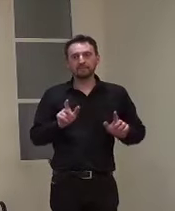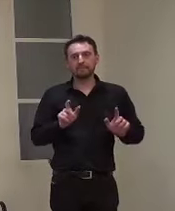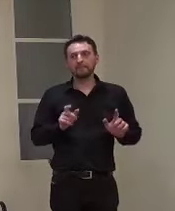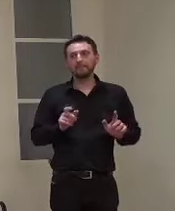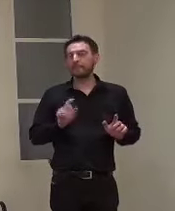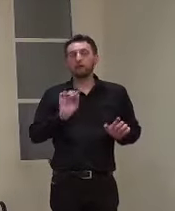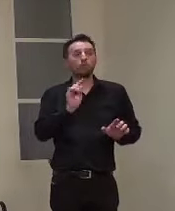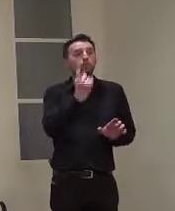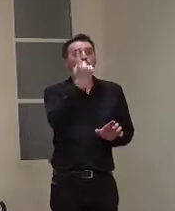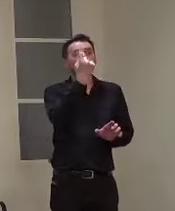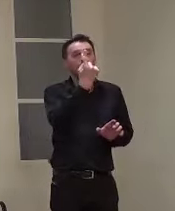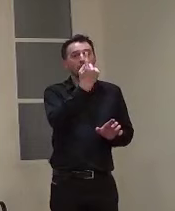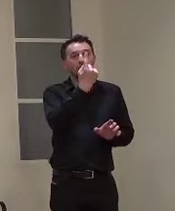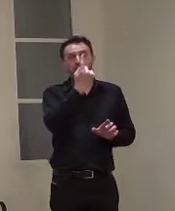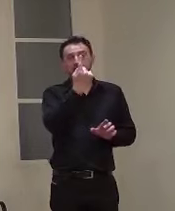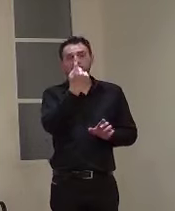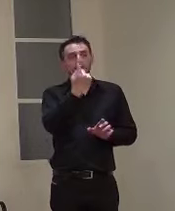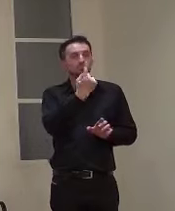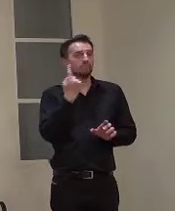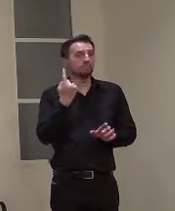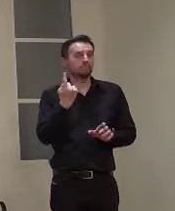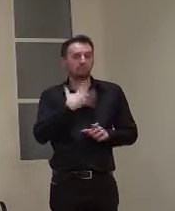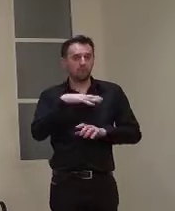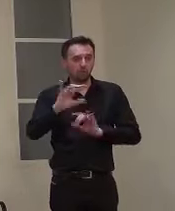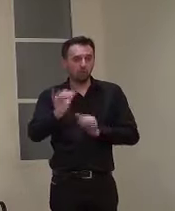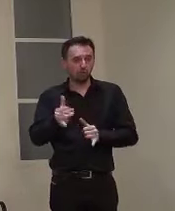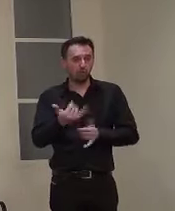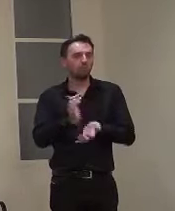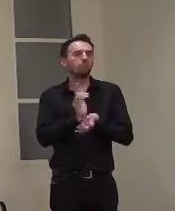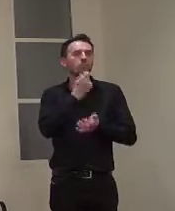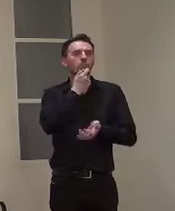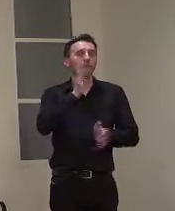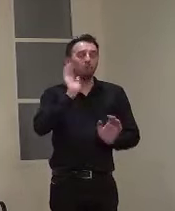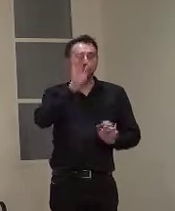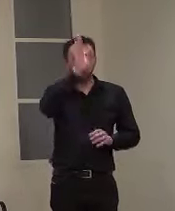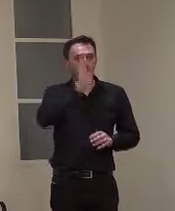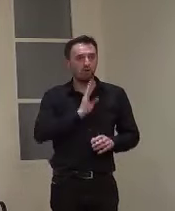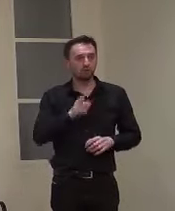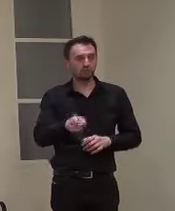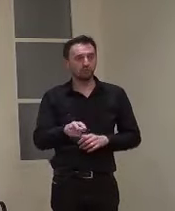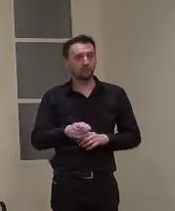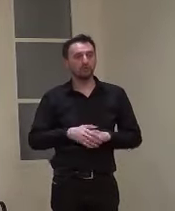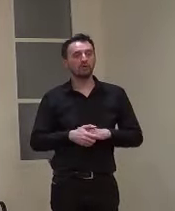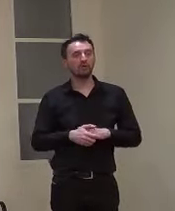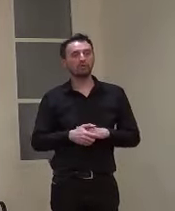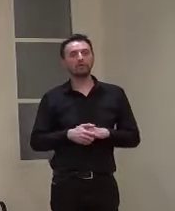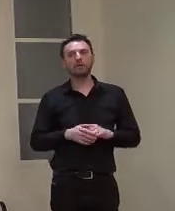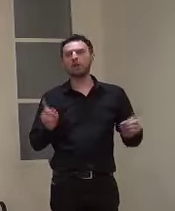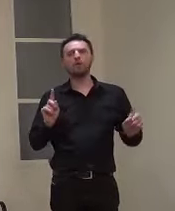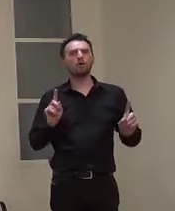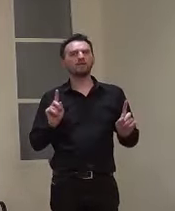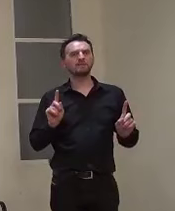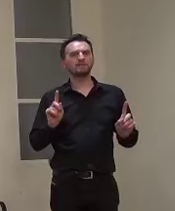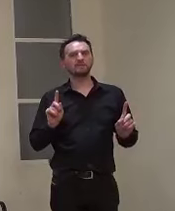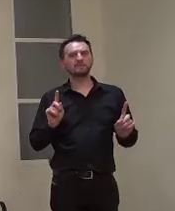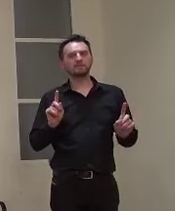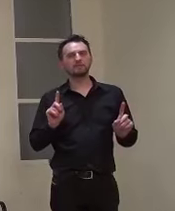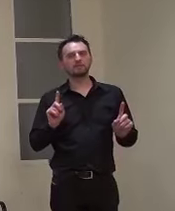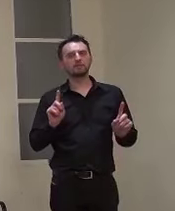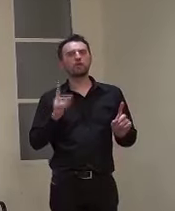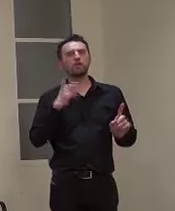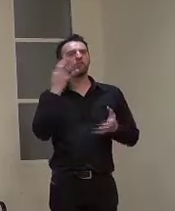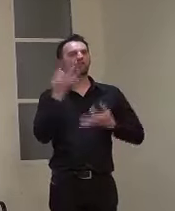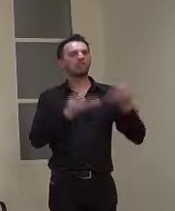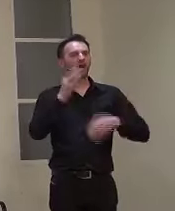determinado joven jesse músico por ejemplo nombrado no hay